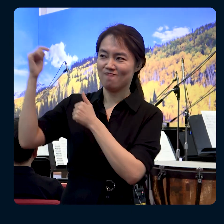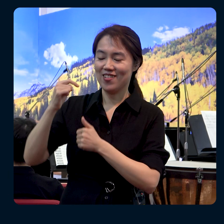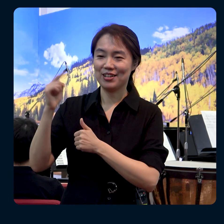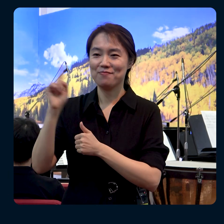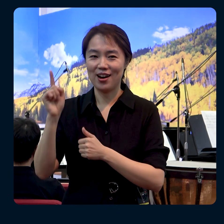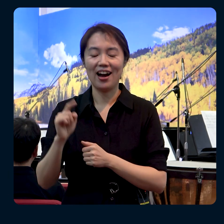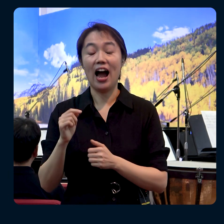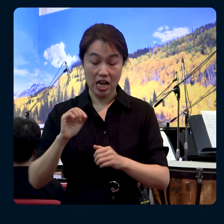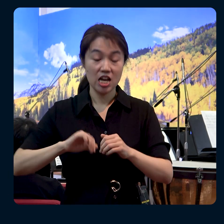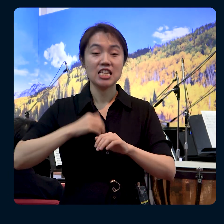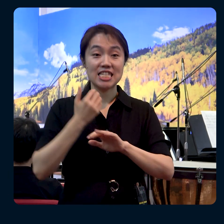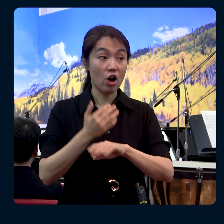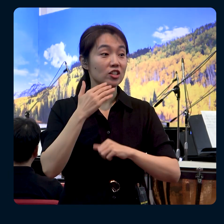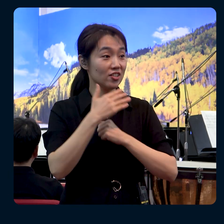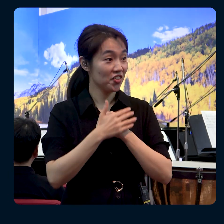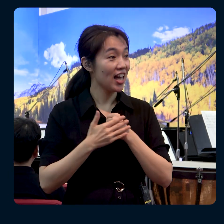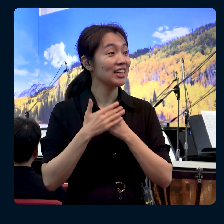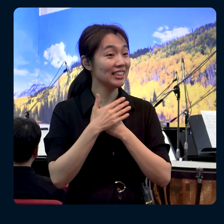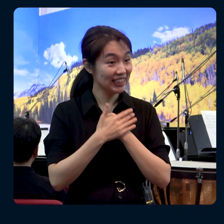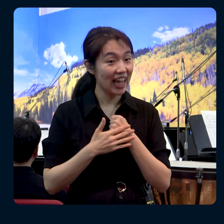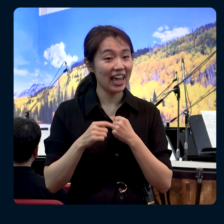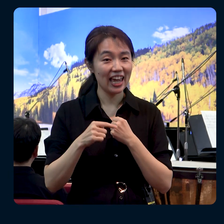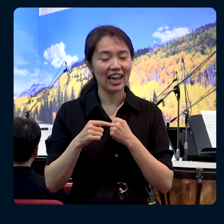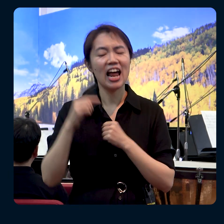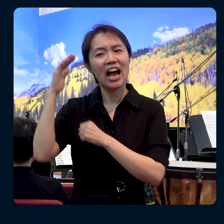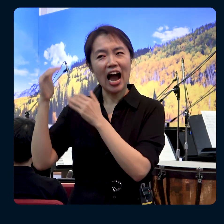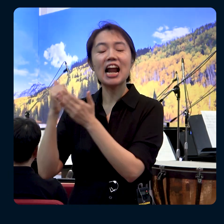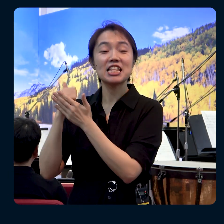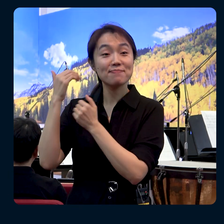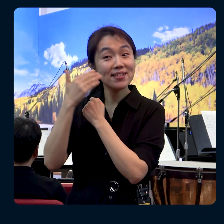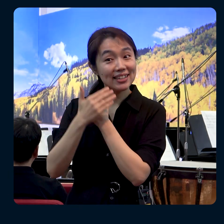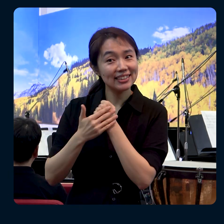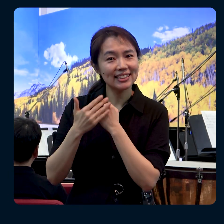그 역전하신 은혜, 그 하나님이 우리 하나님이라는 사실을